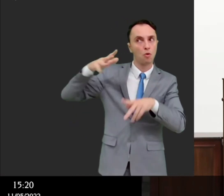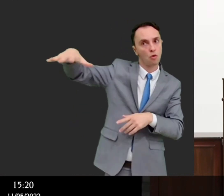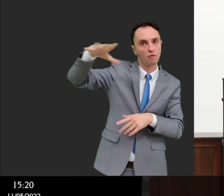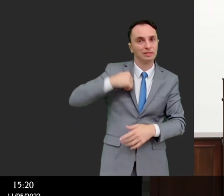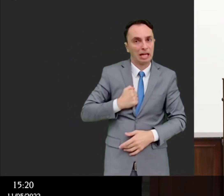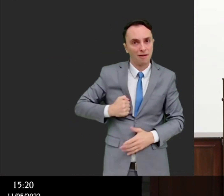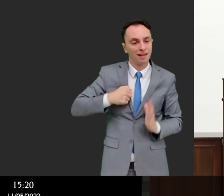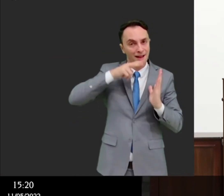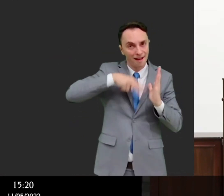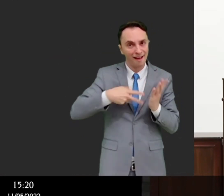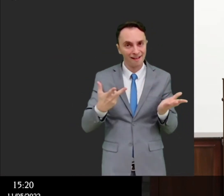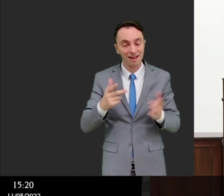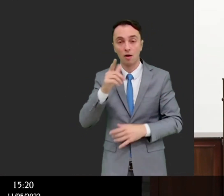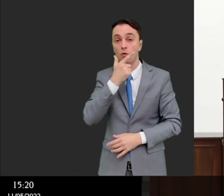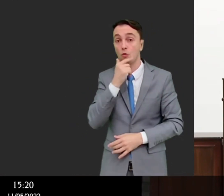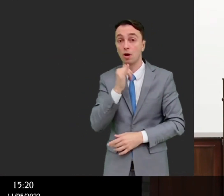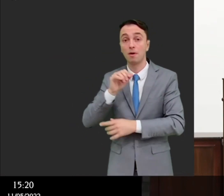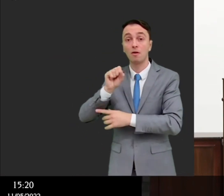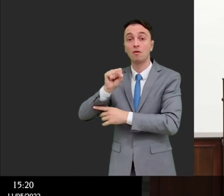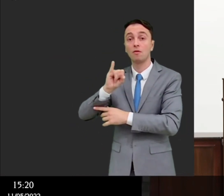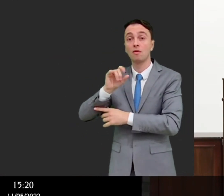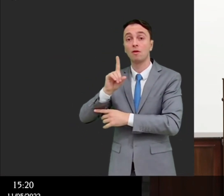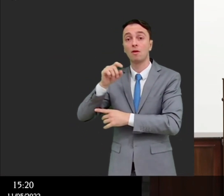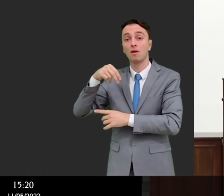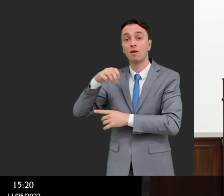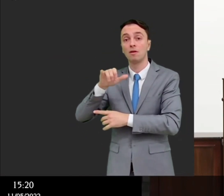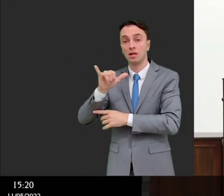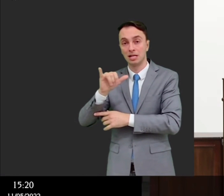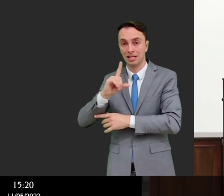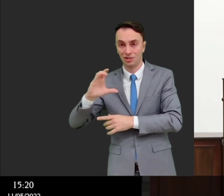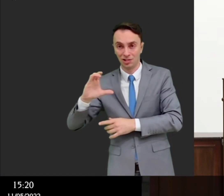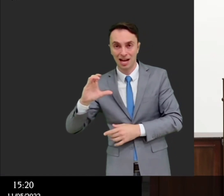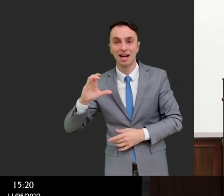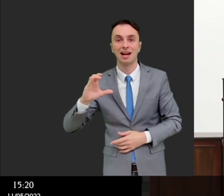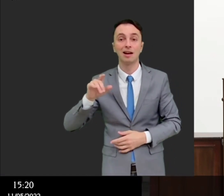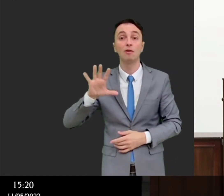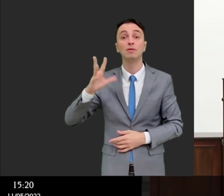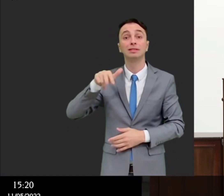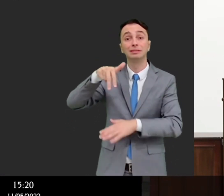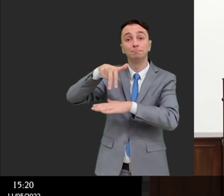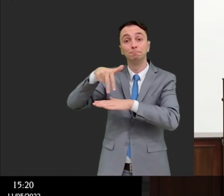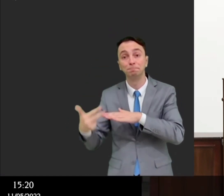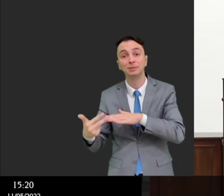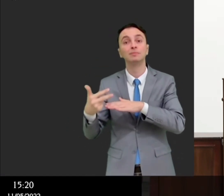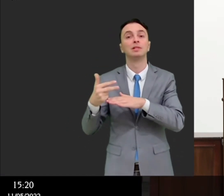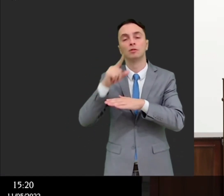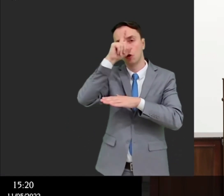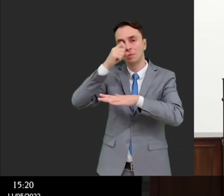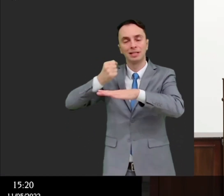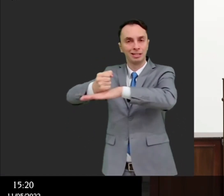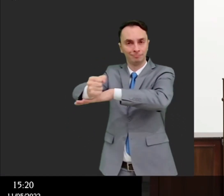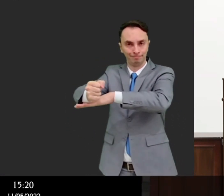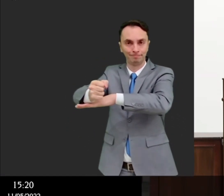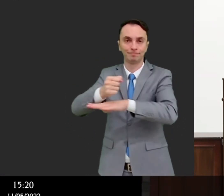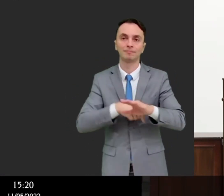Sidney Campos, diácono de Orlando, sofreu uma queda e está internado em estado grave. O irmão